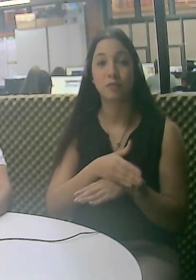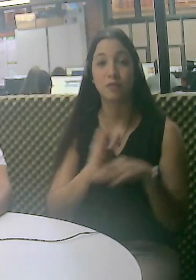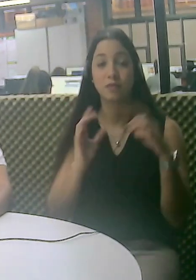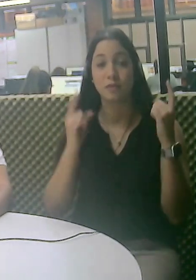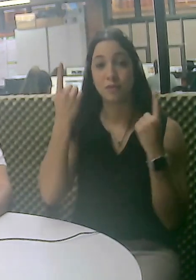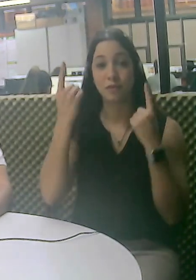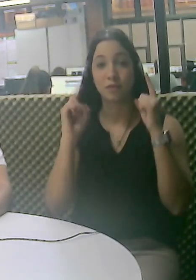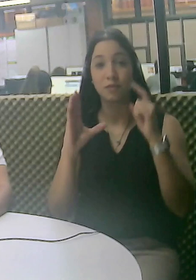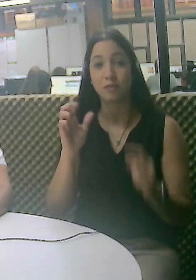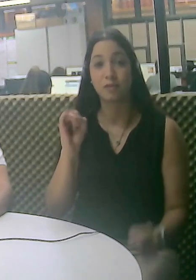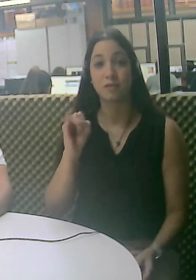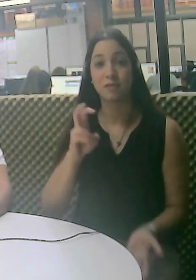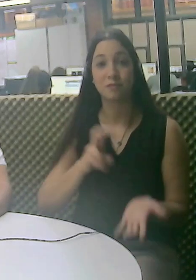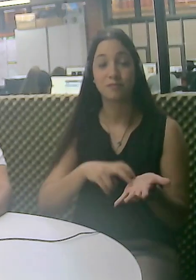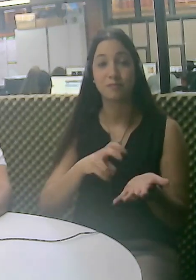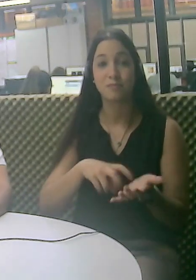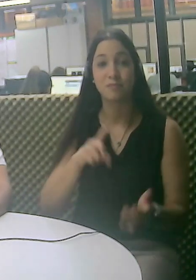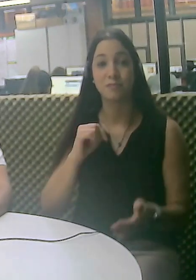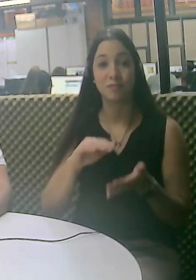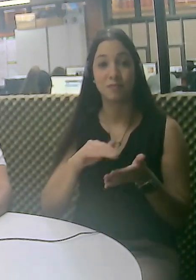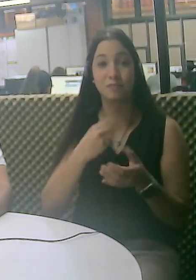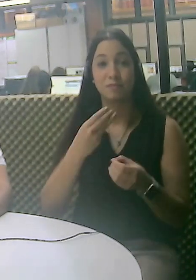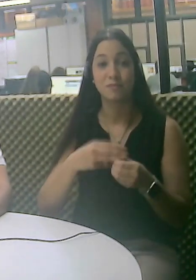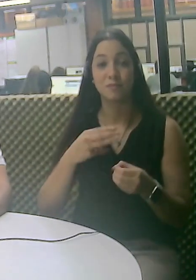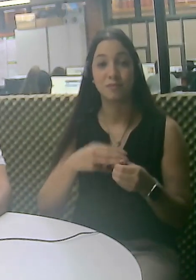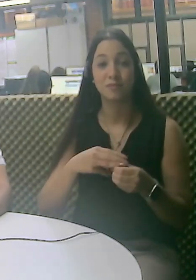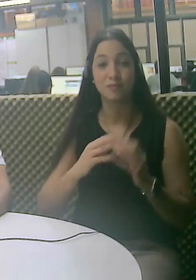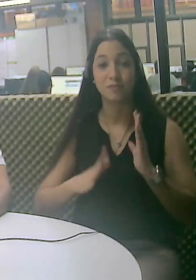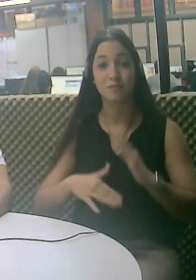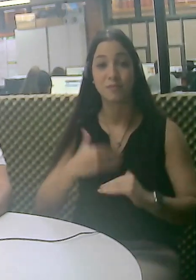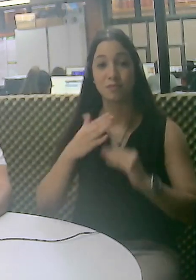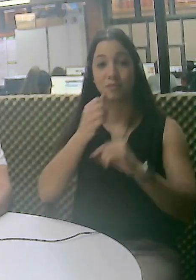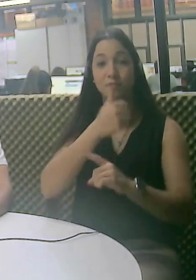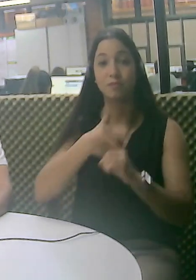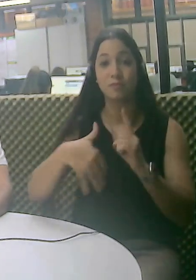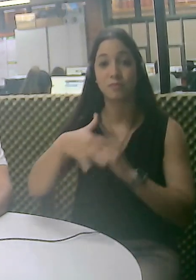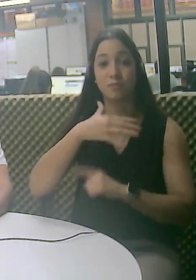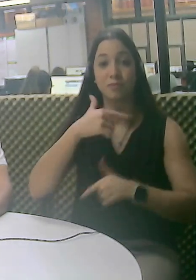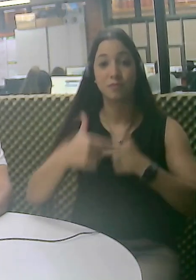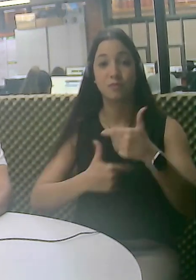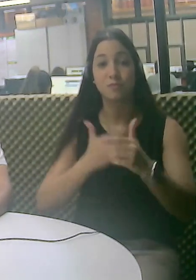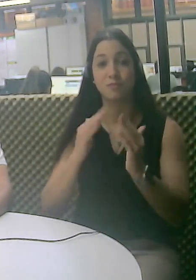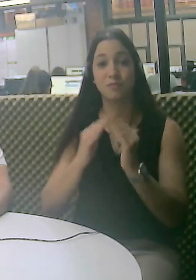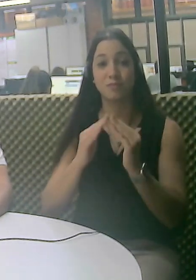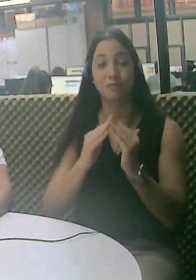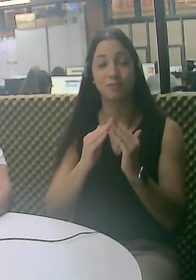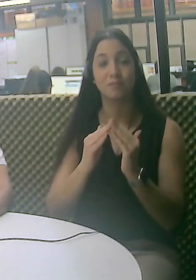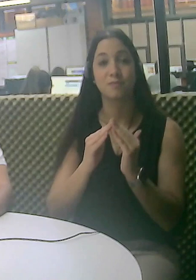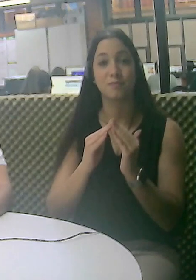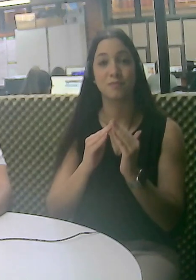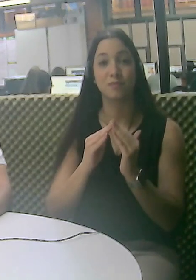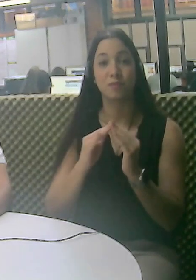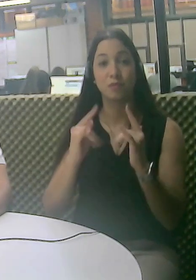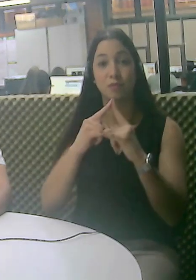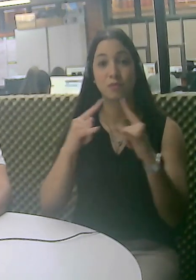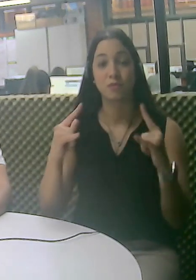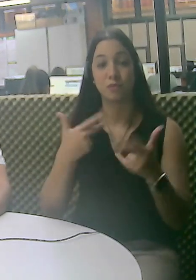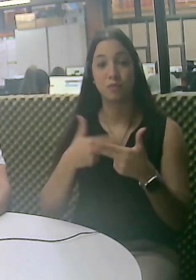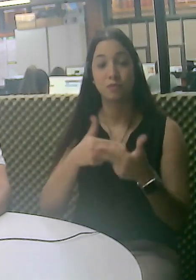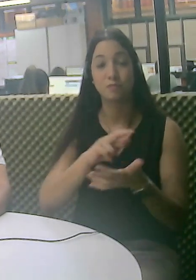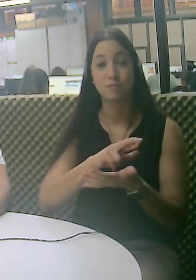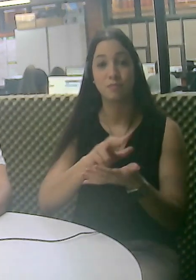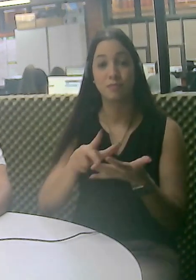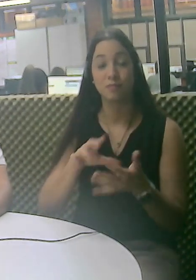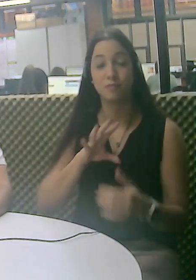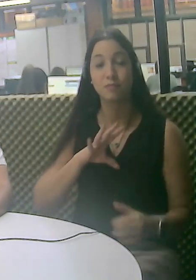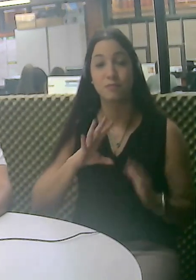Ceais. A matinê foi promovida pela Secretaria Municipal de Desenvolvimento Social, Trabalho e Habitação, no quiosque multiuso do Parque